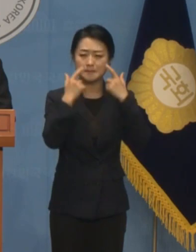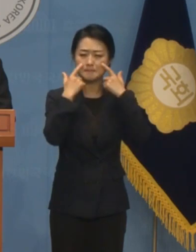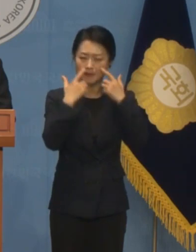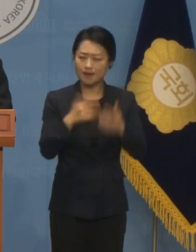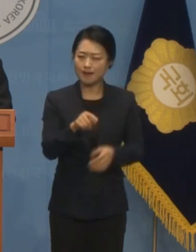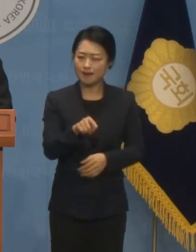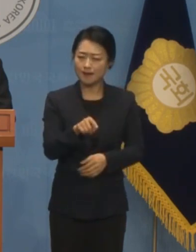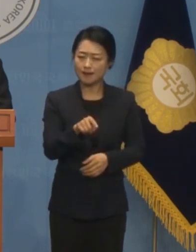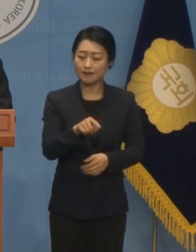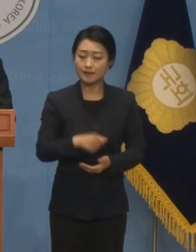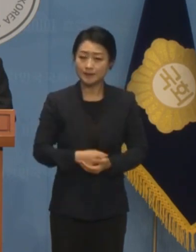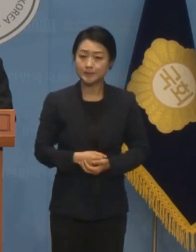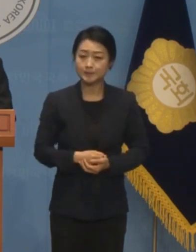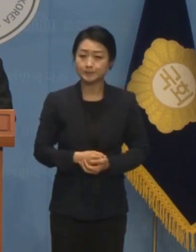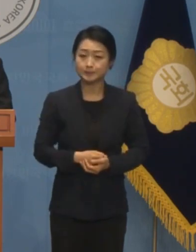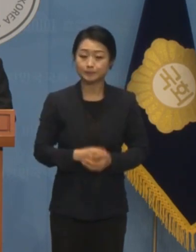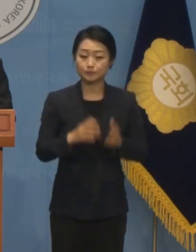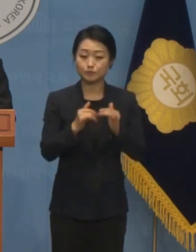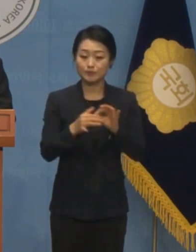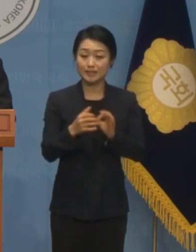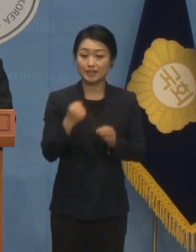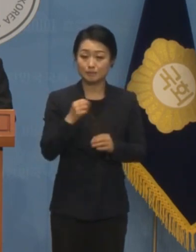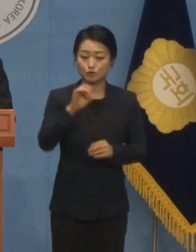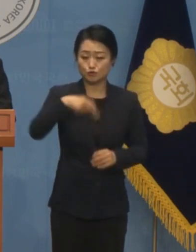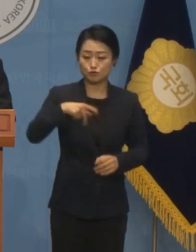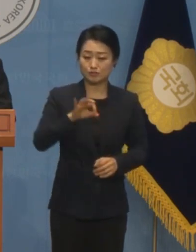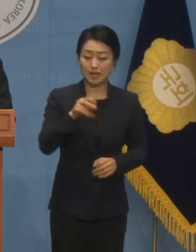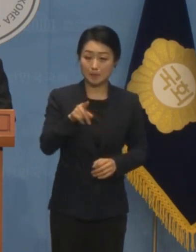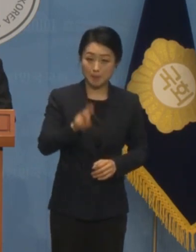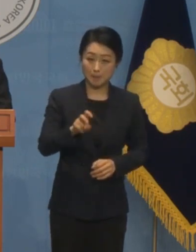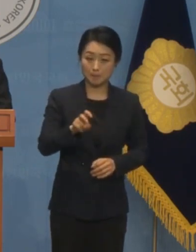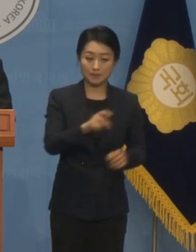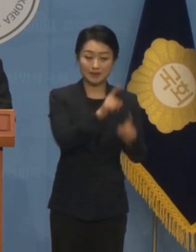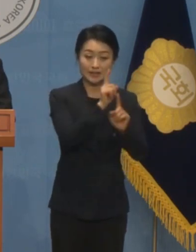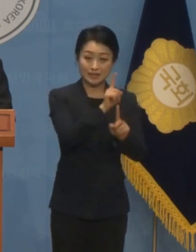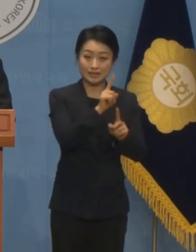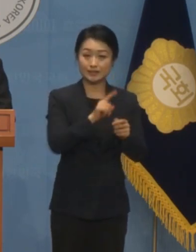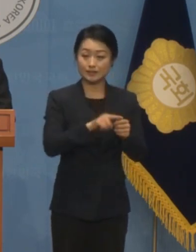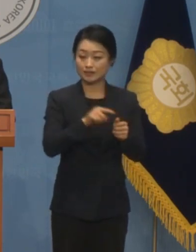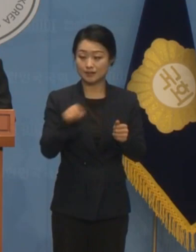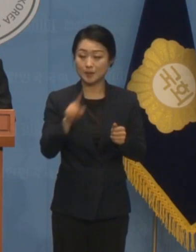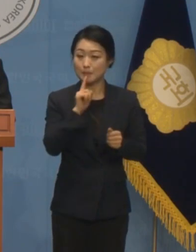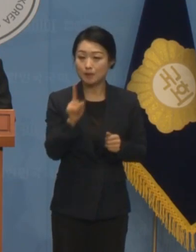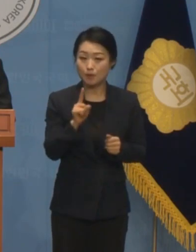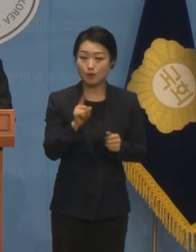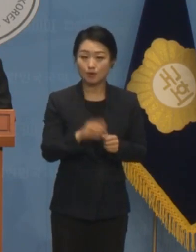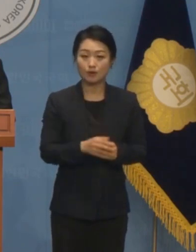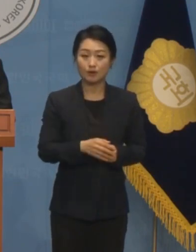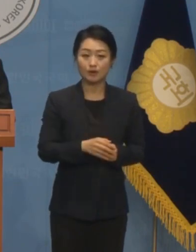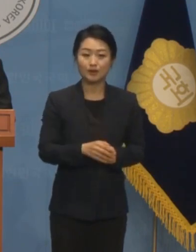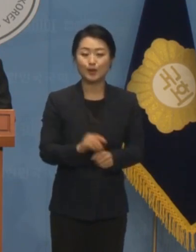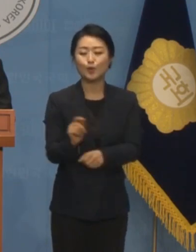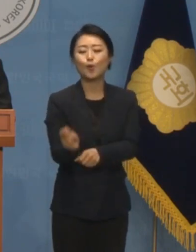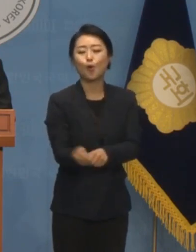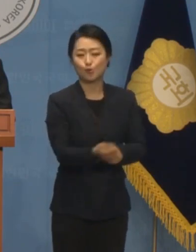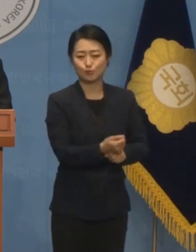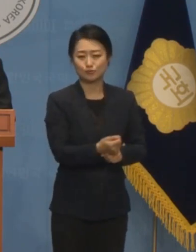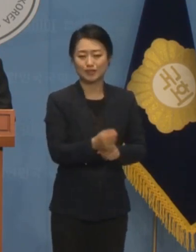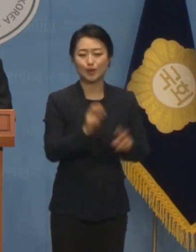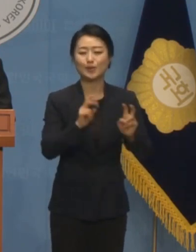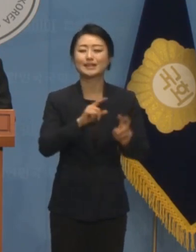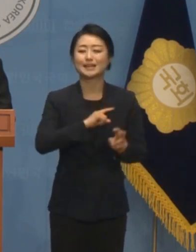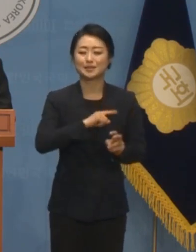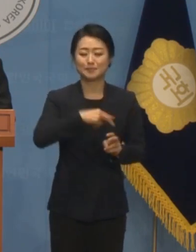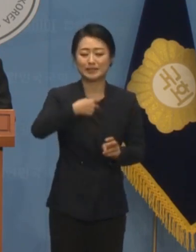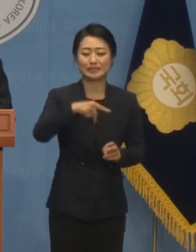없습니다. 국민의힘 유상범 의원과 이 씨는 3부가 골프장 3부라고 강변하지만 임